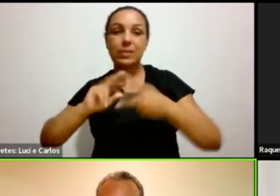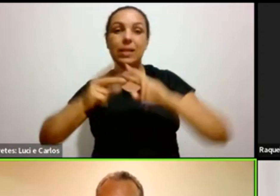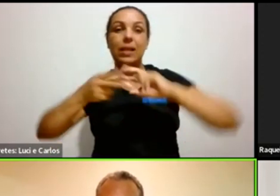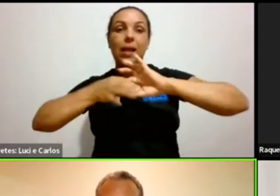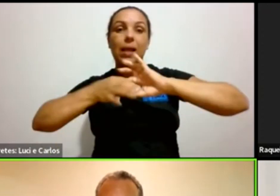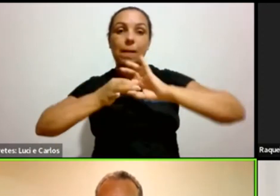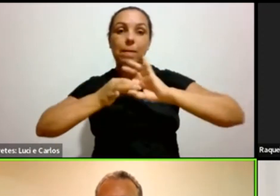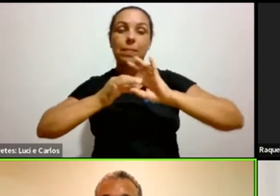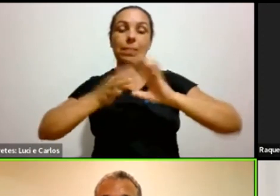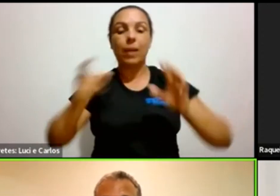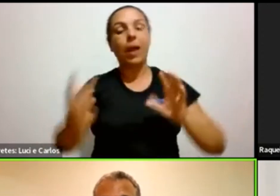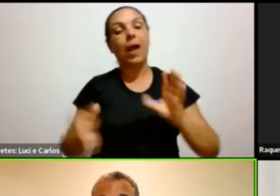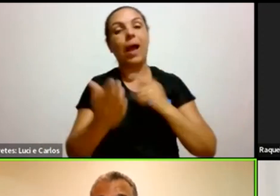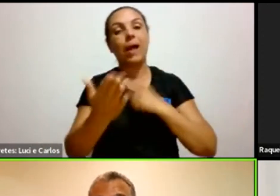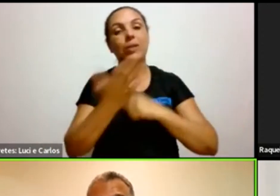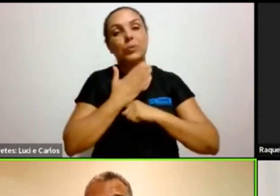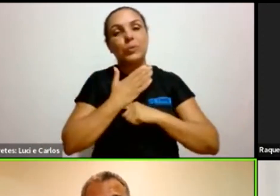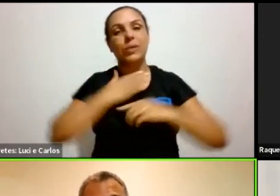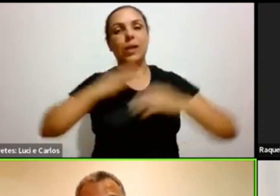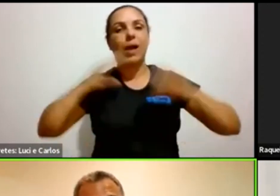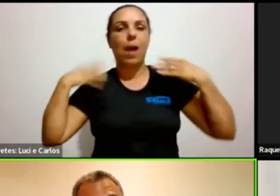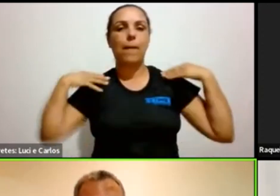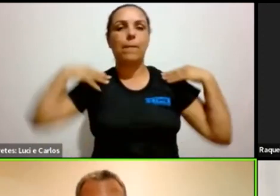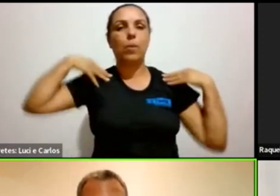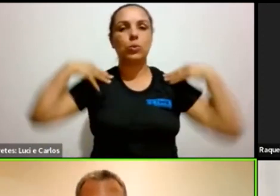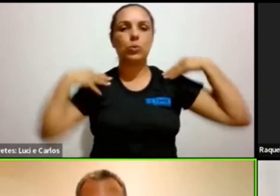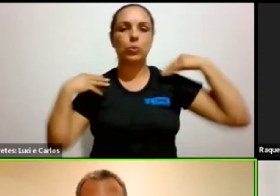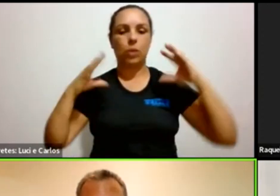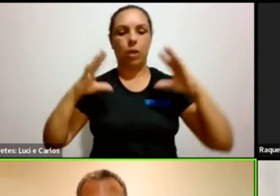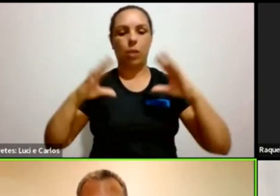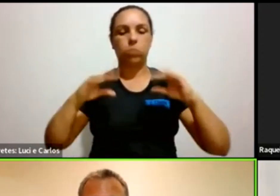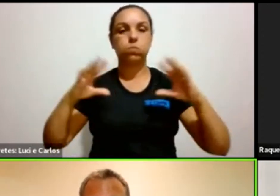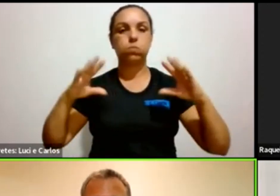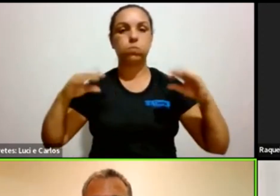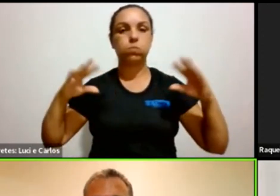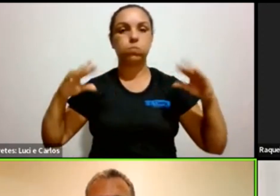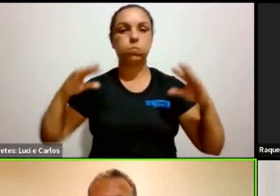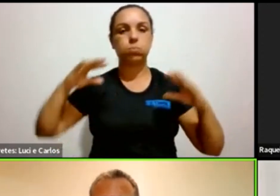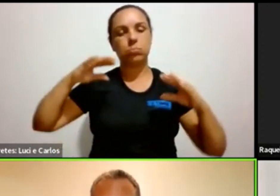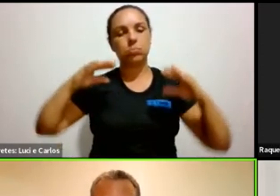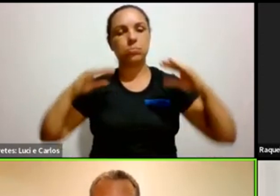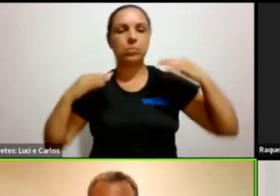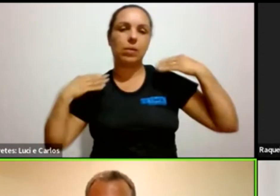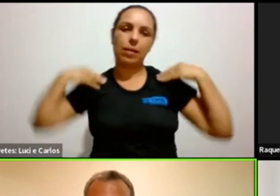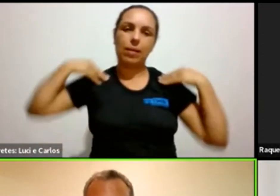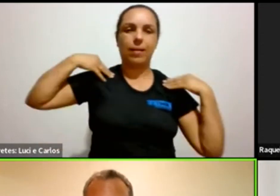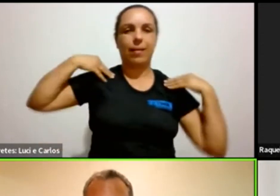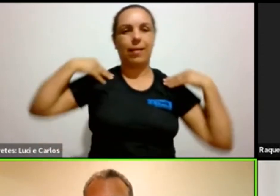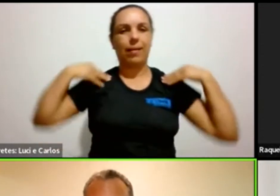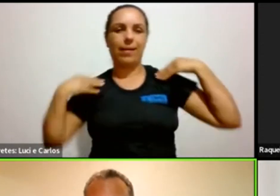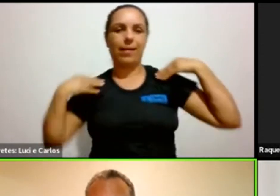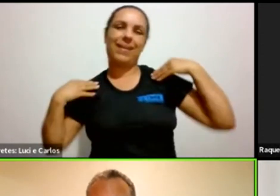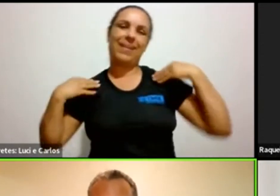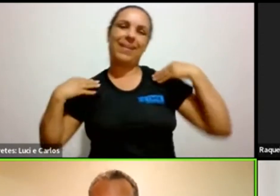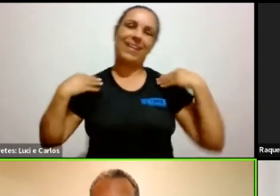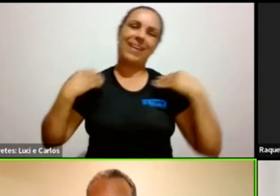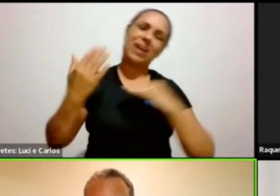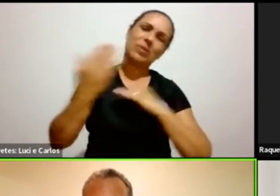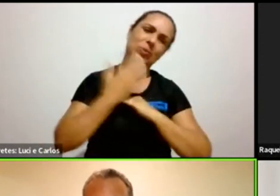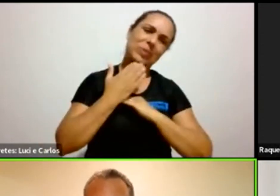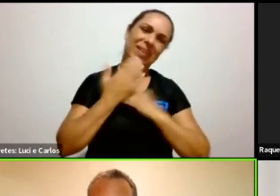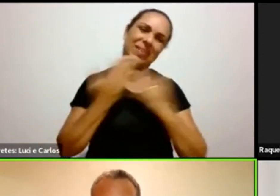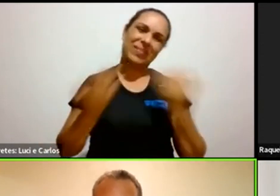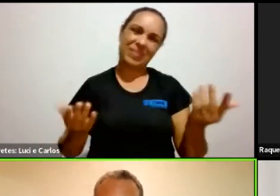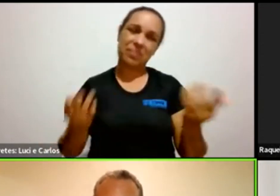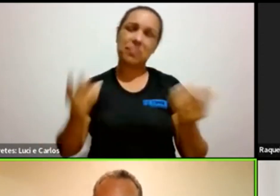Aquela frase que eu falei, em algum lugar alguém zela por ti. Você não sabia, Raquel, mas a Timó já estava zelando por você, só faltava Verdade, você